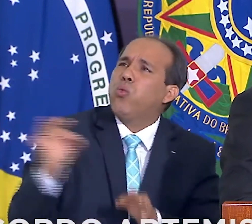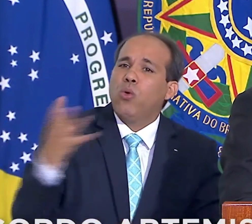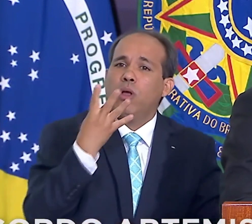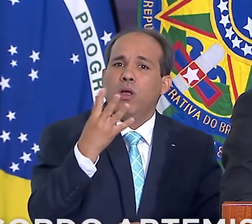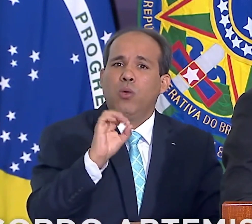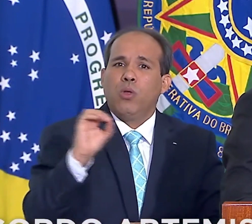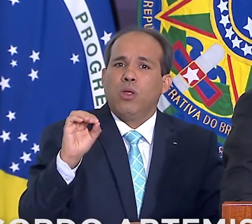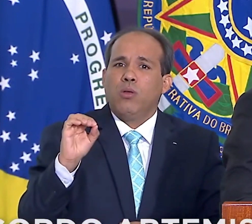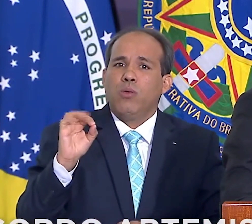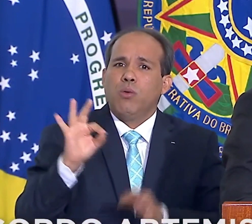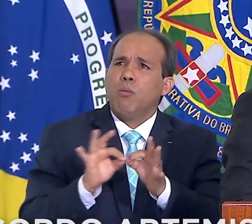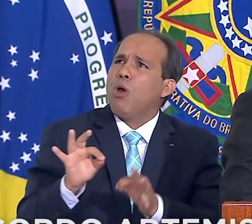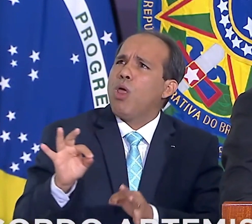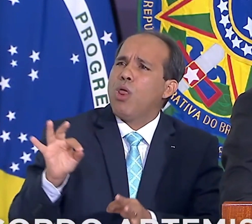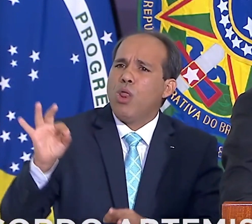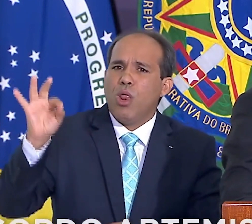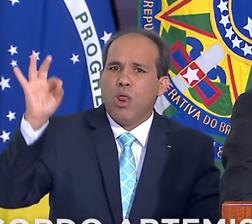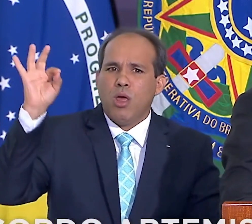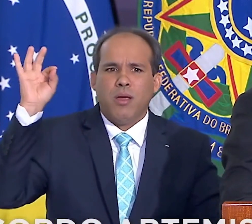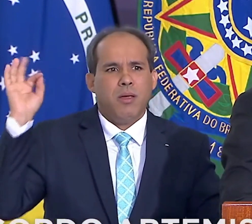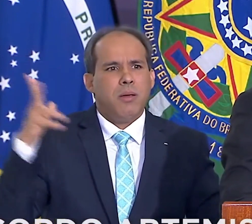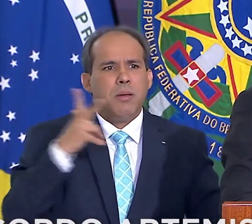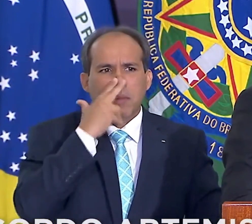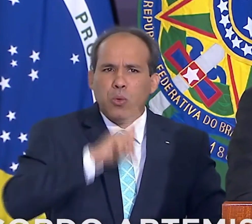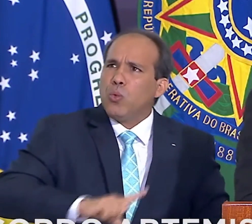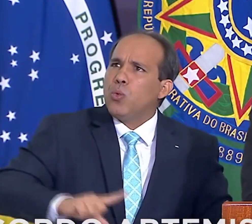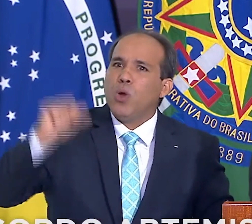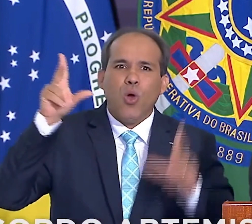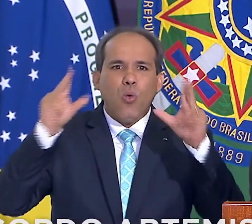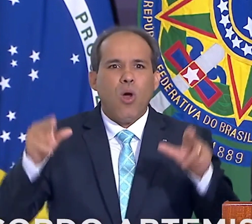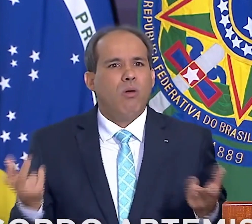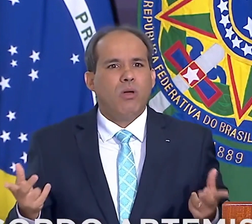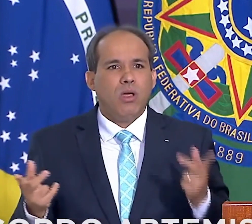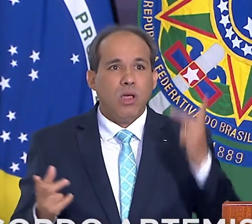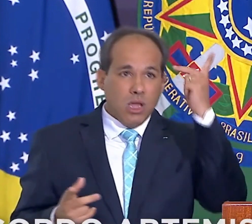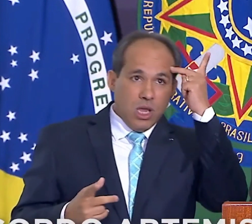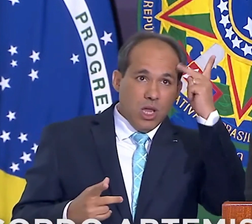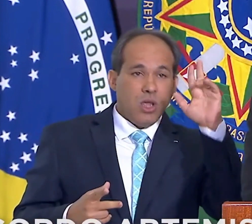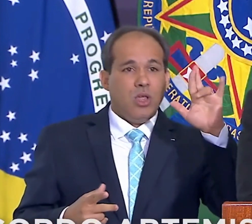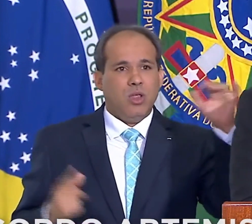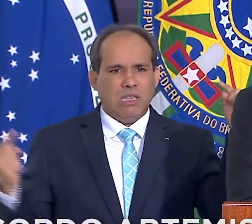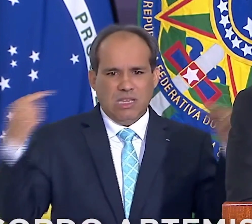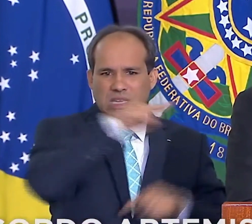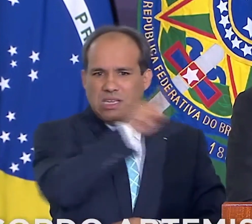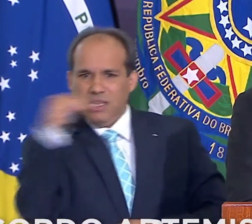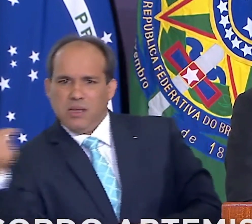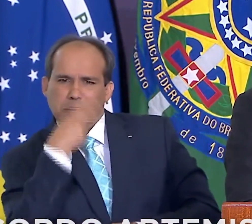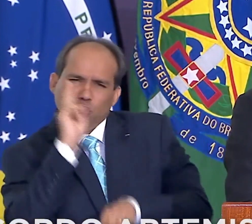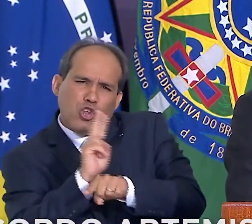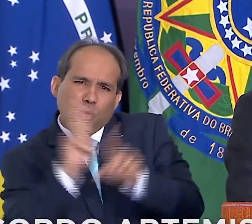pequena altitude. Uma diferença, uma distância de Rio-São Paulo, levando-se em conta